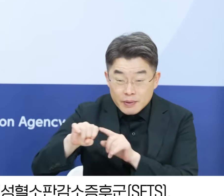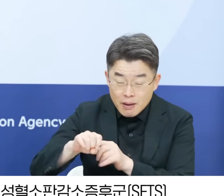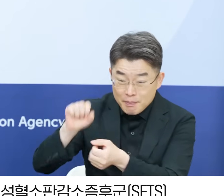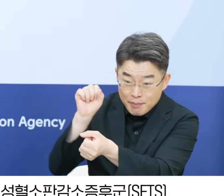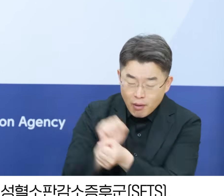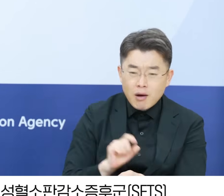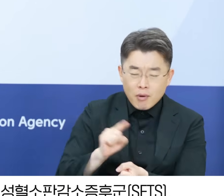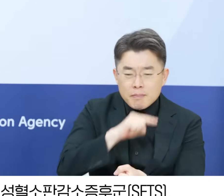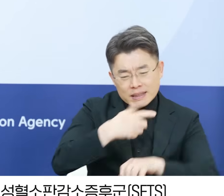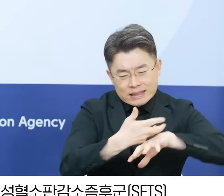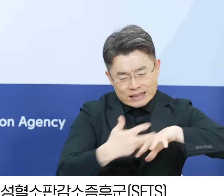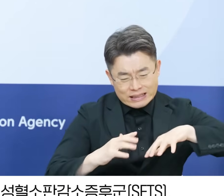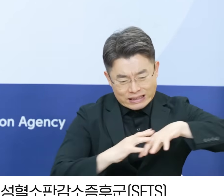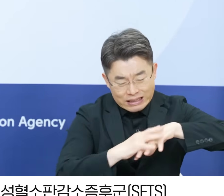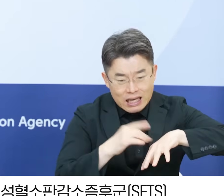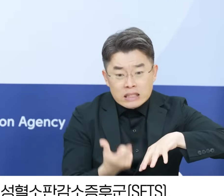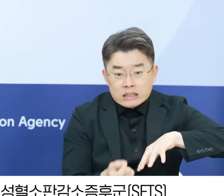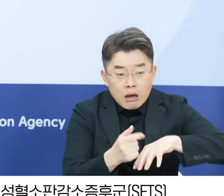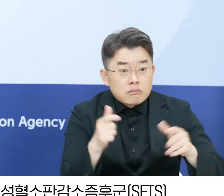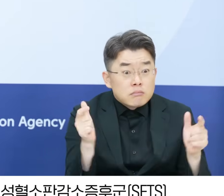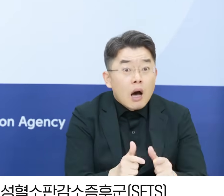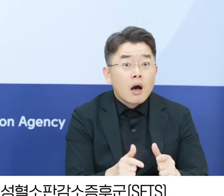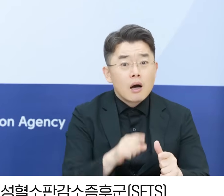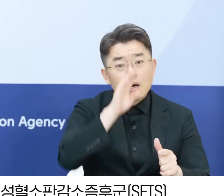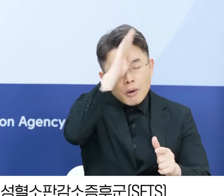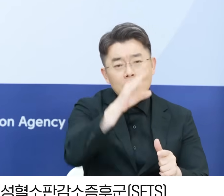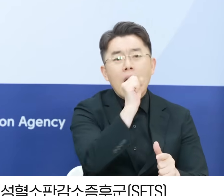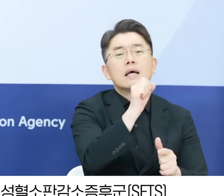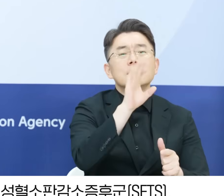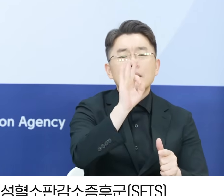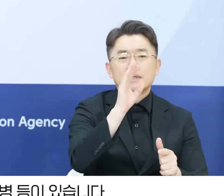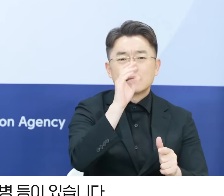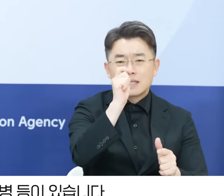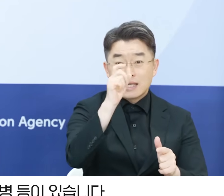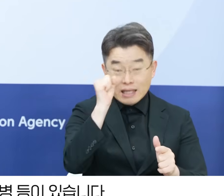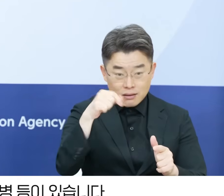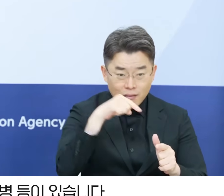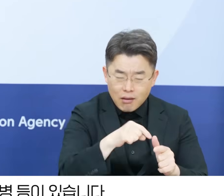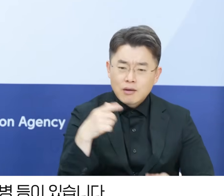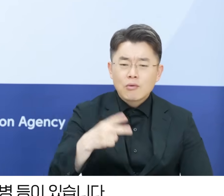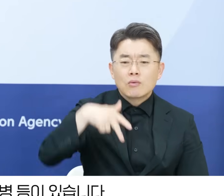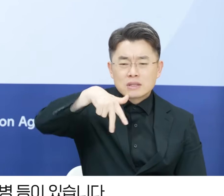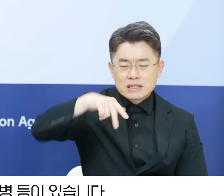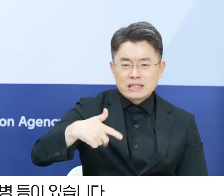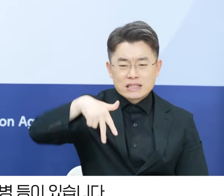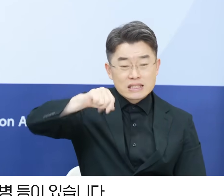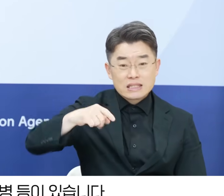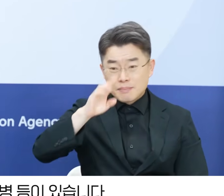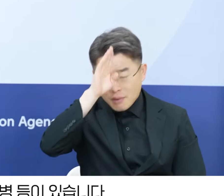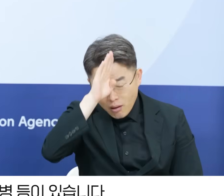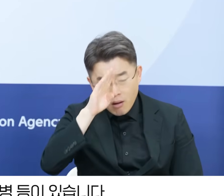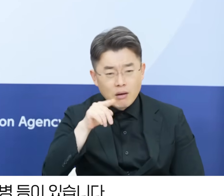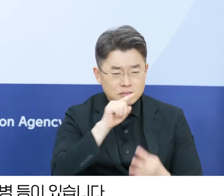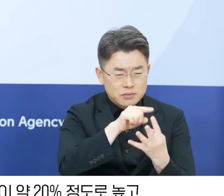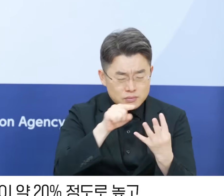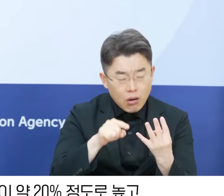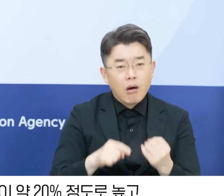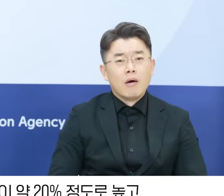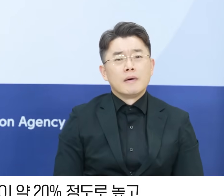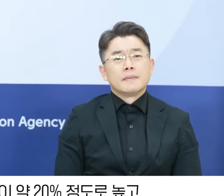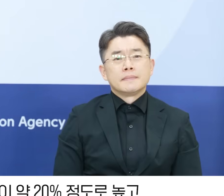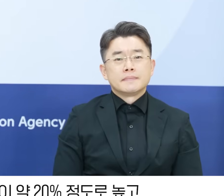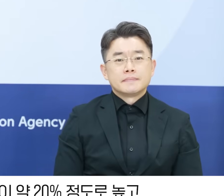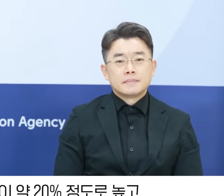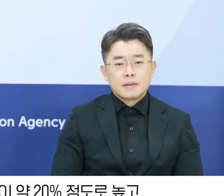감염병에는 중증 열성 혈소판 감소 증후군 SFTS, 쯔쯔가무시증, 라임병 등이 있습니다. 이